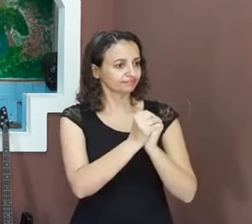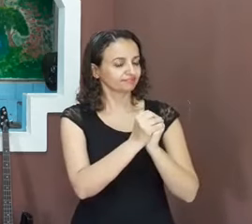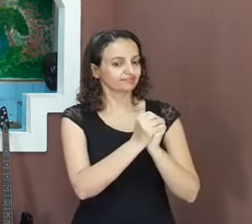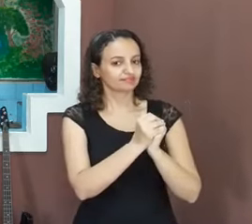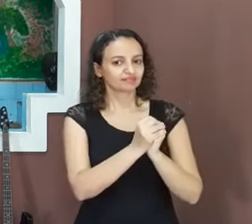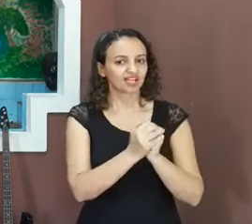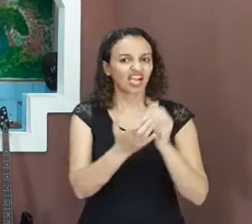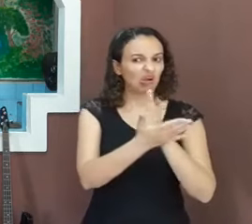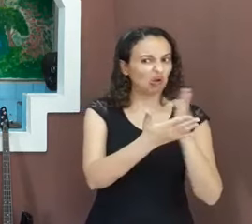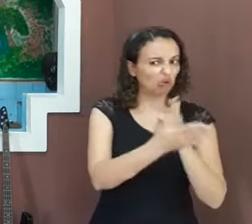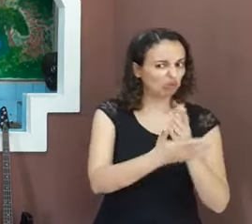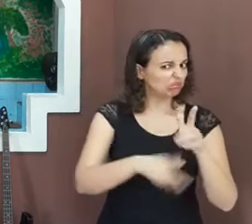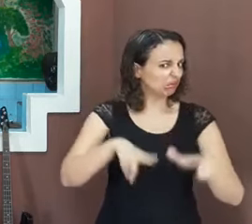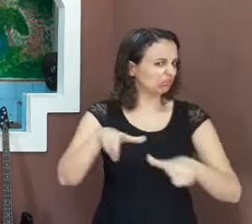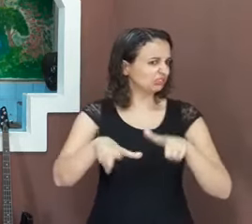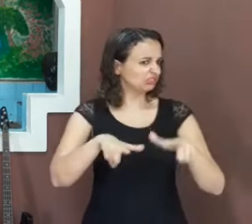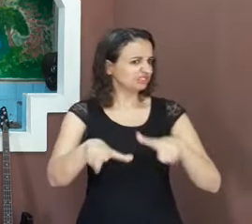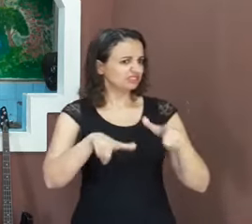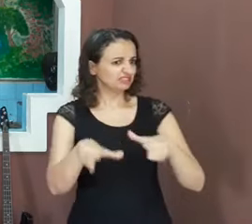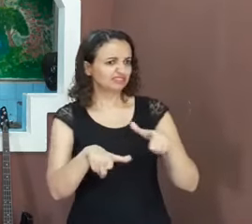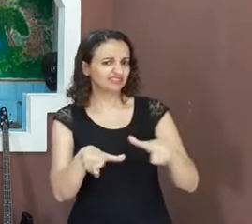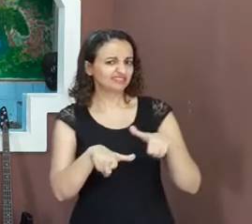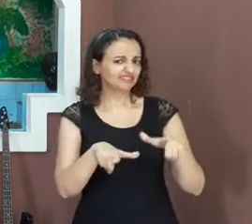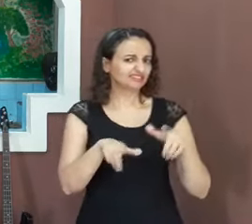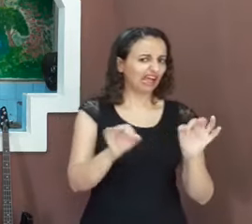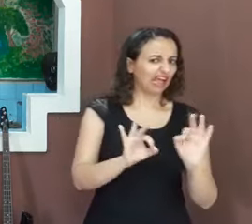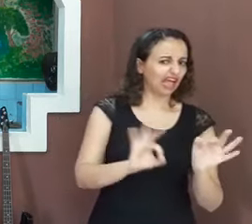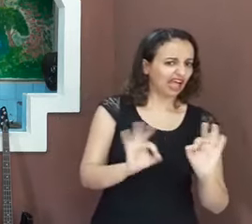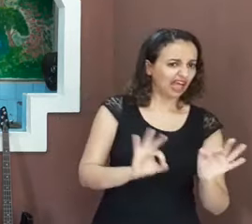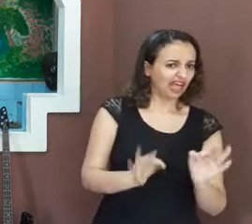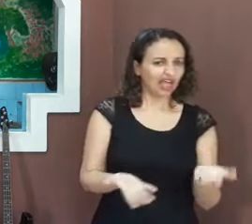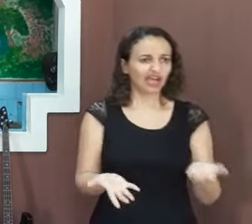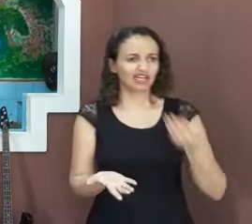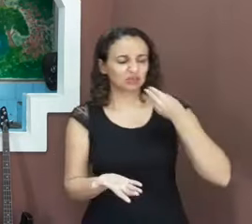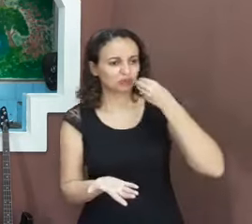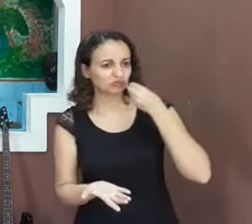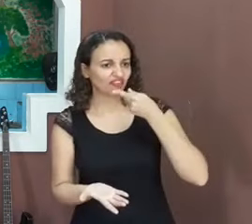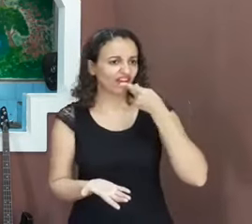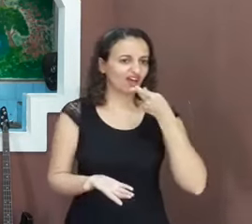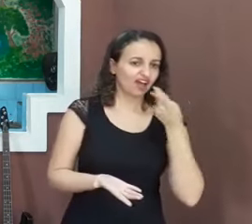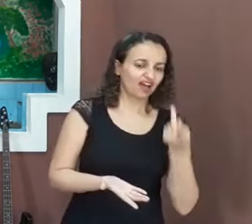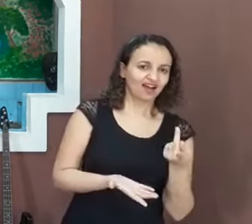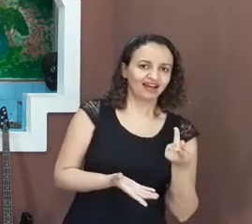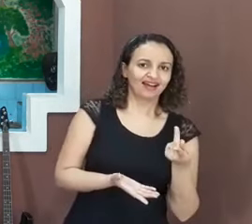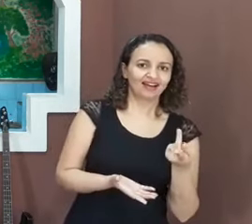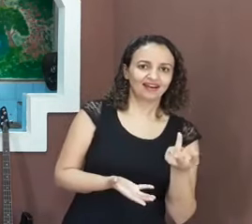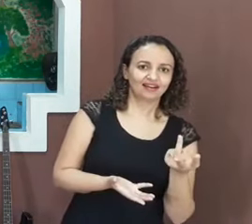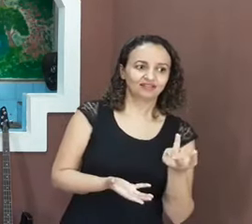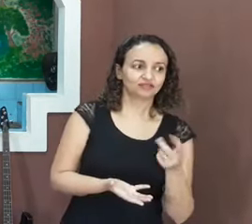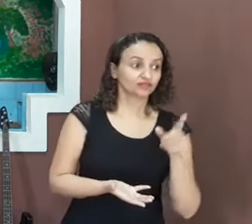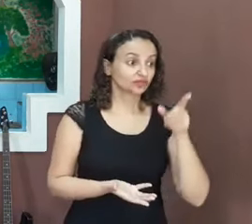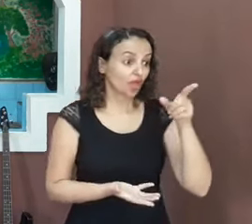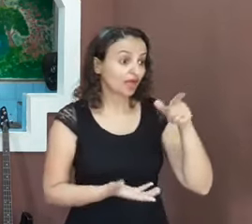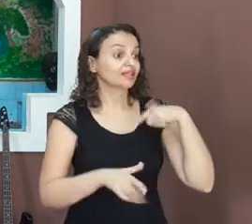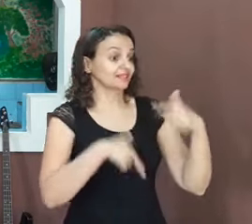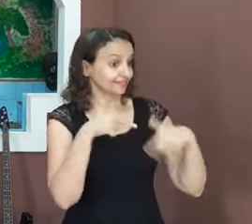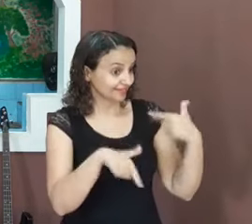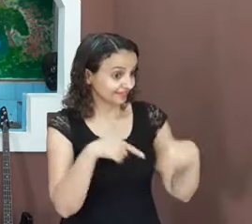Tem um povo aí, estou trabalhando, estou meio desanimado. É o que a Bíblia diz. Trabalhou, Monique?